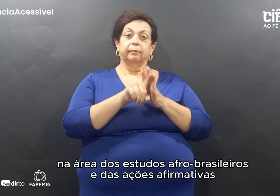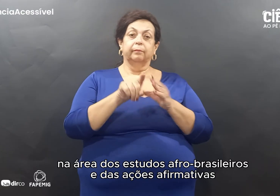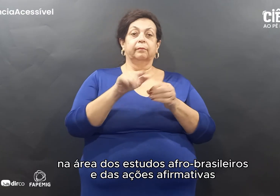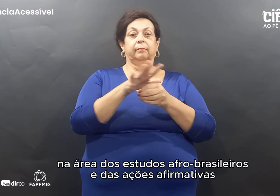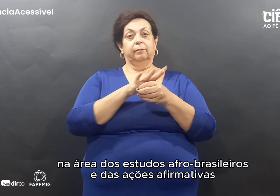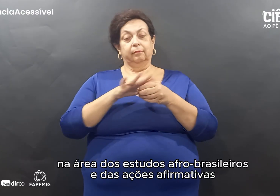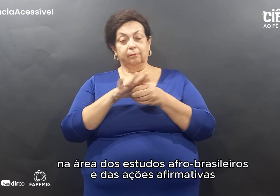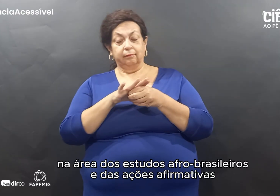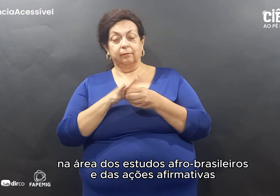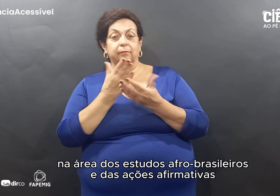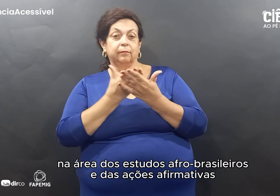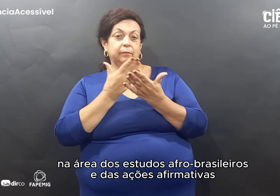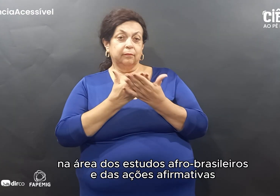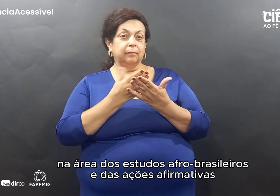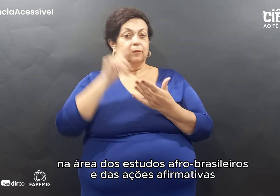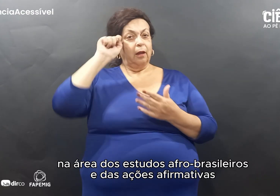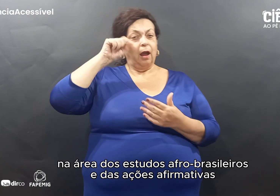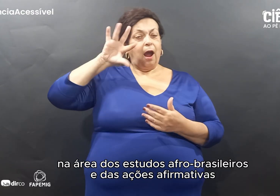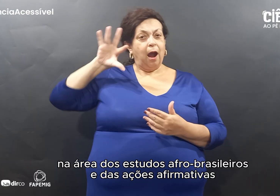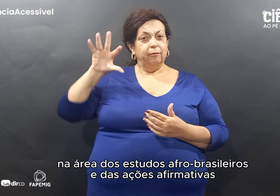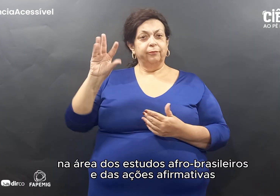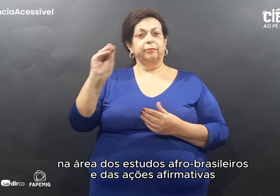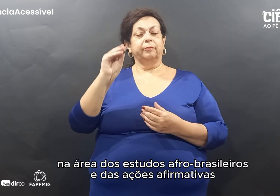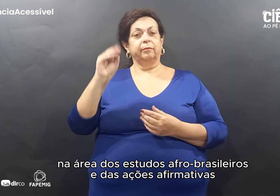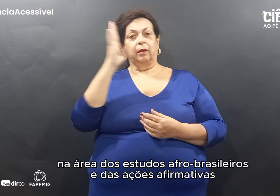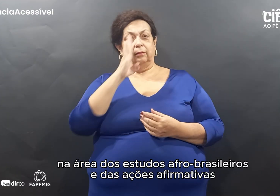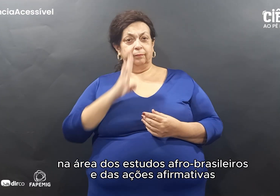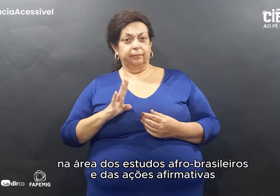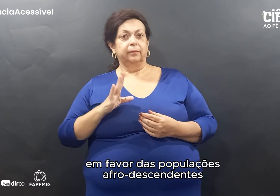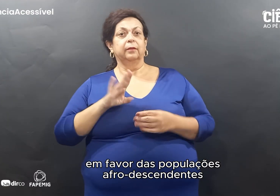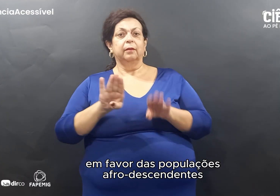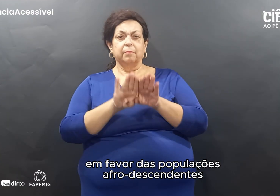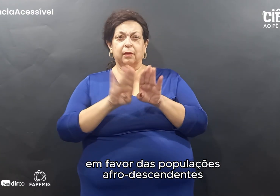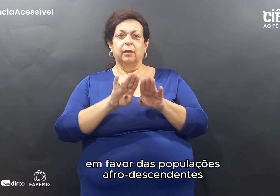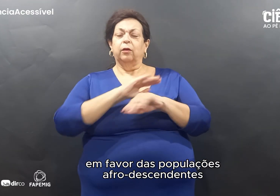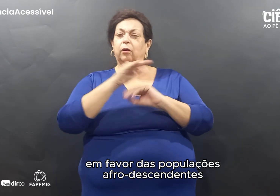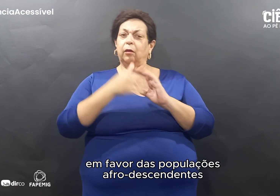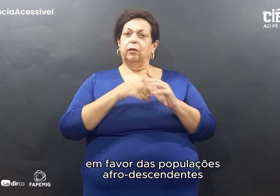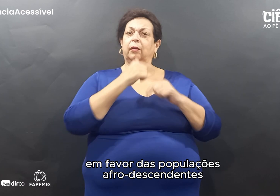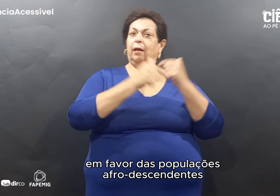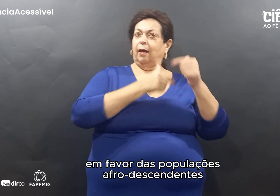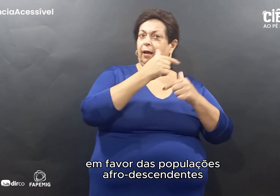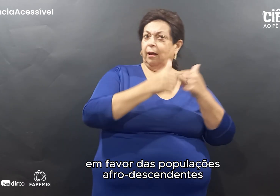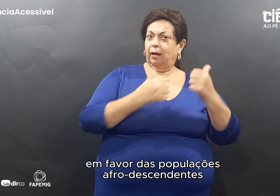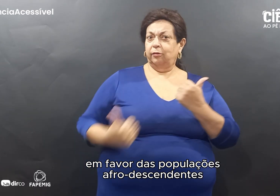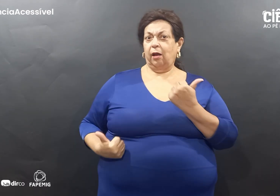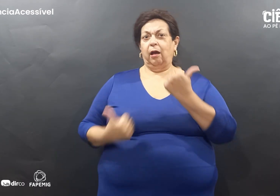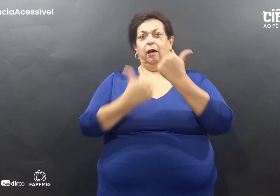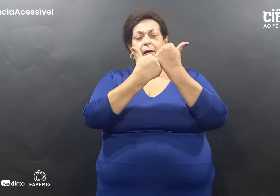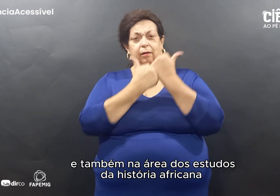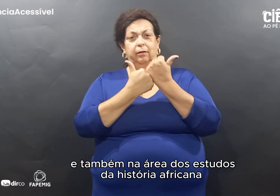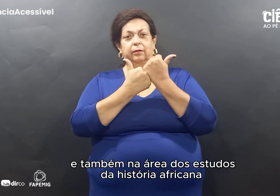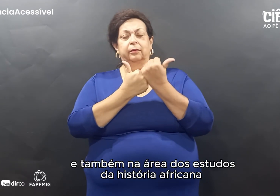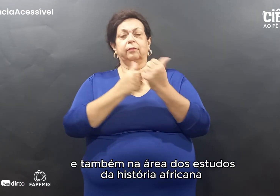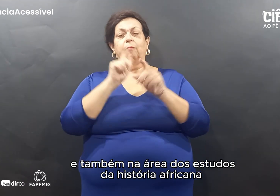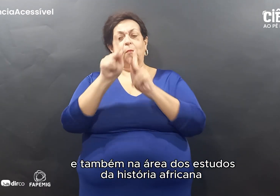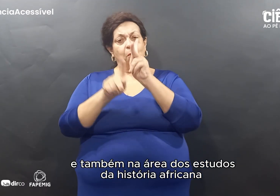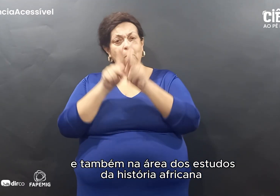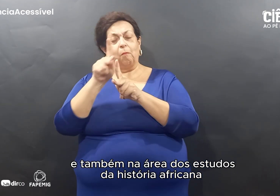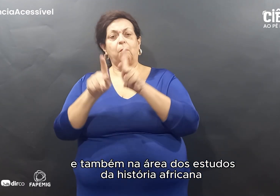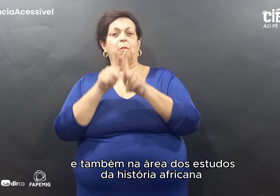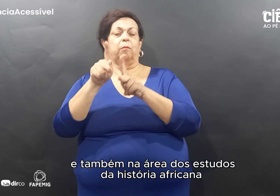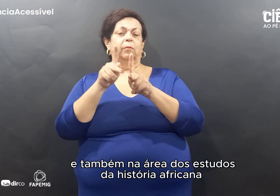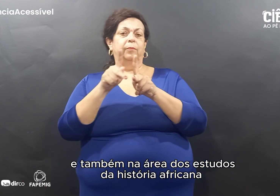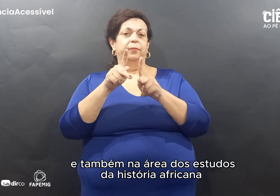na área dos estudos afro-brasileiros e das ações afirmativas em favor das populações afrodescendentes, e também na área